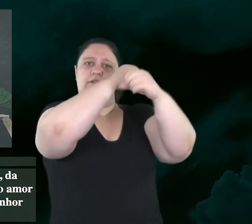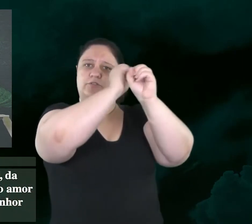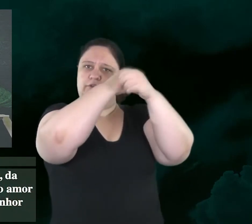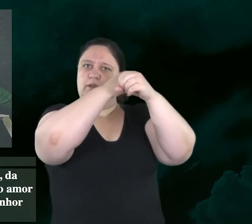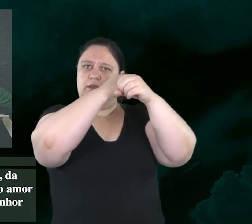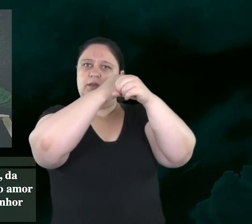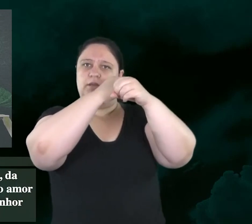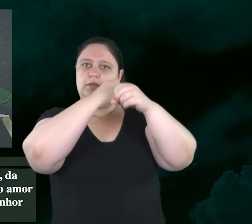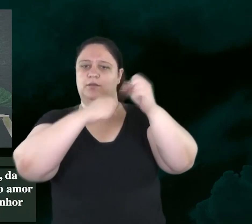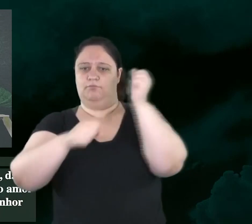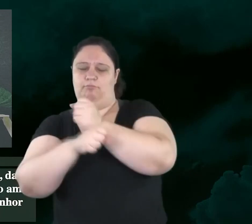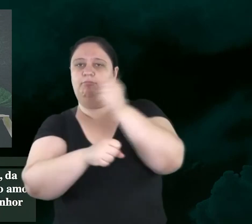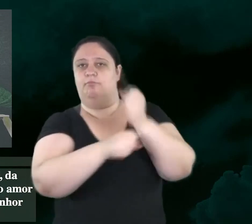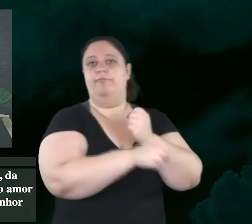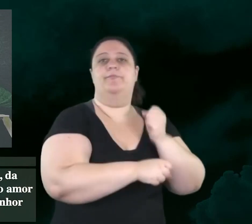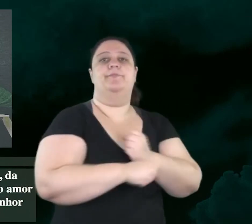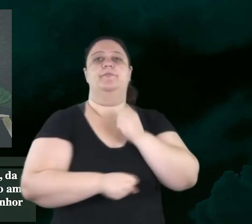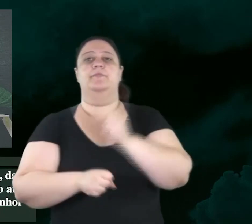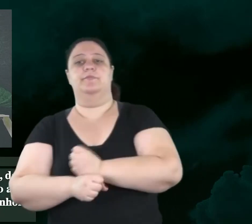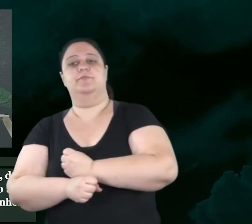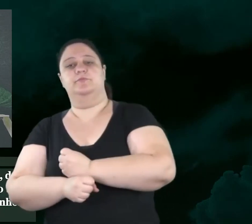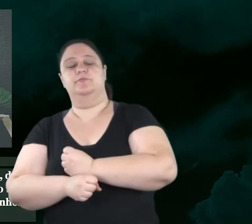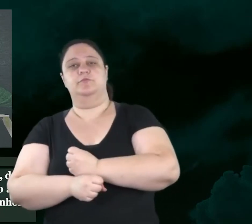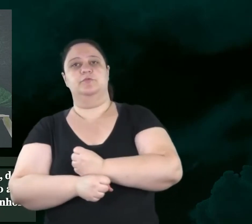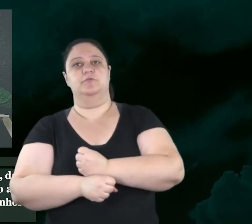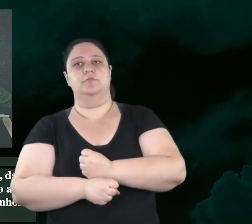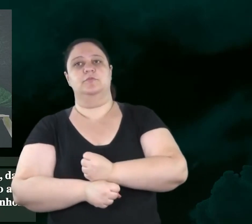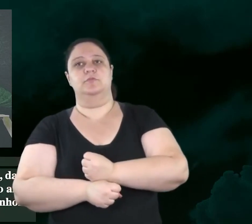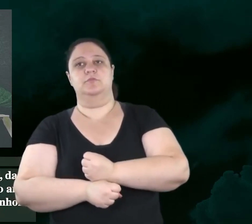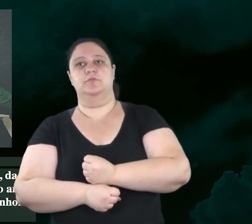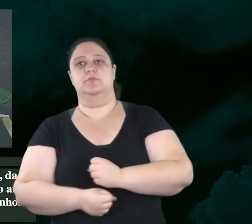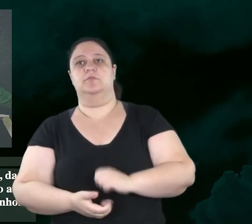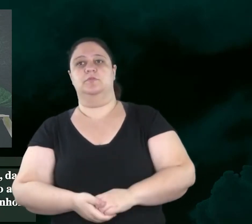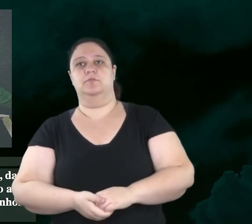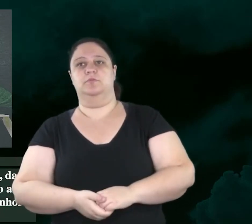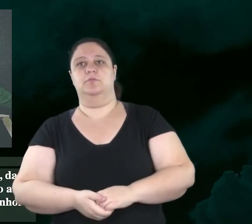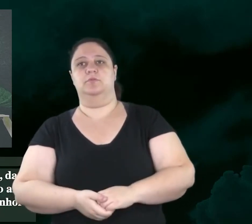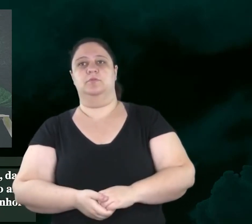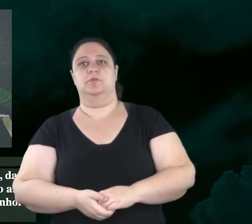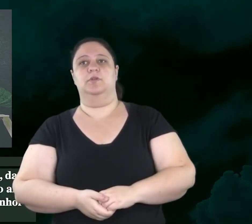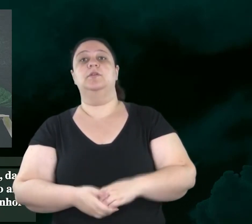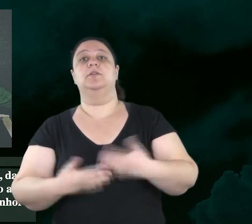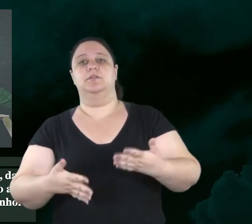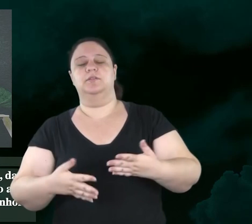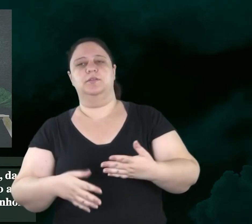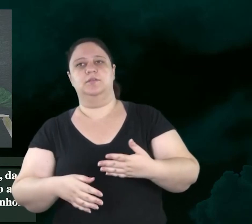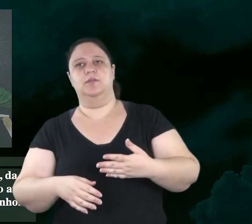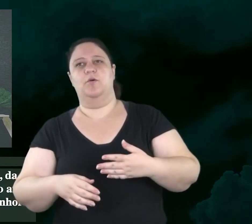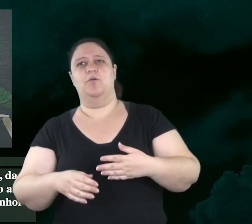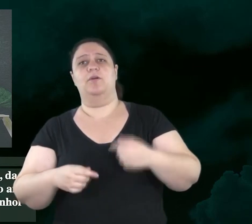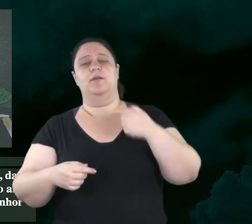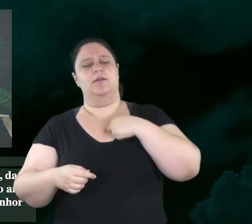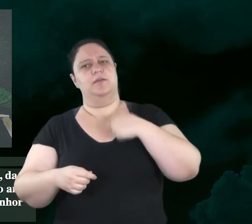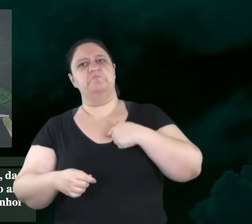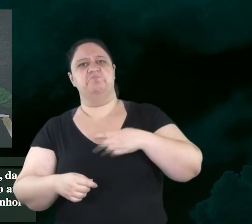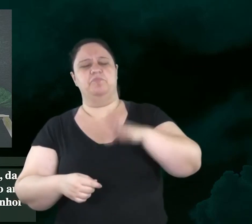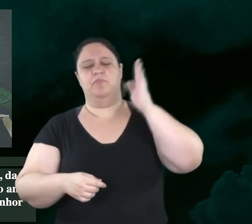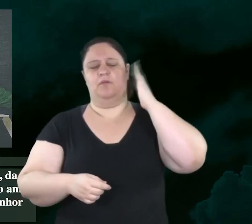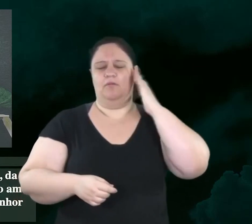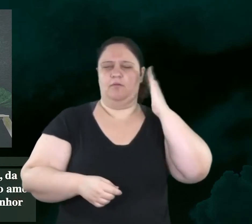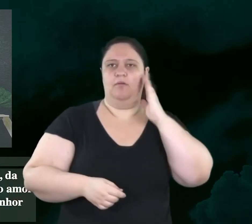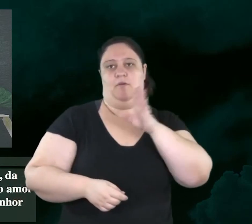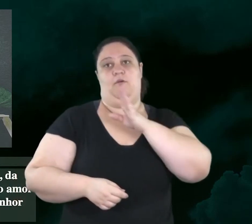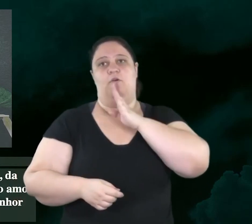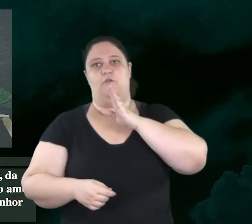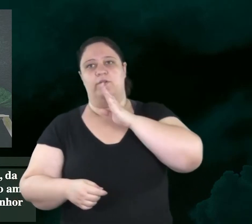eu me especializei na modalidade de estruturas, no projeto estrutural, cálculo estrutural,